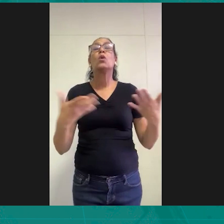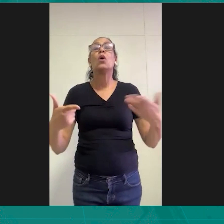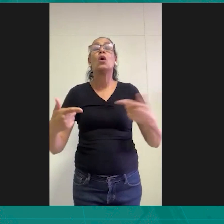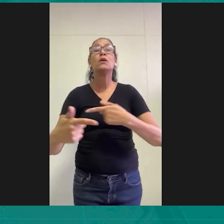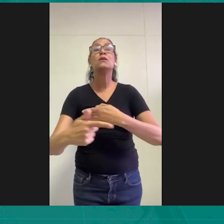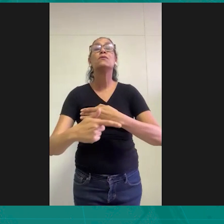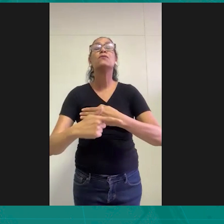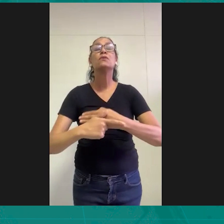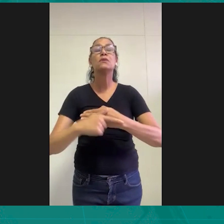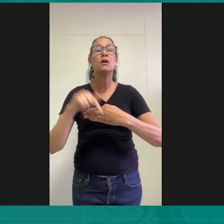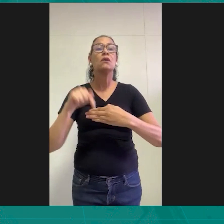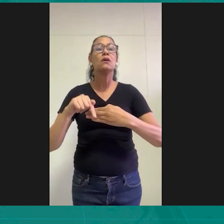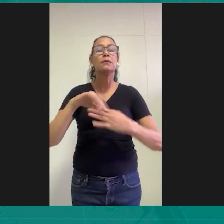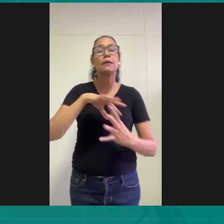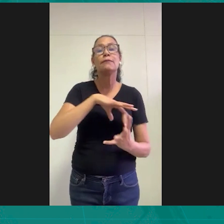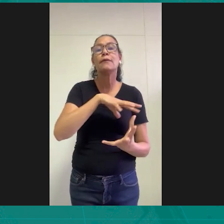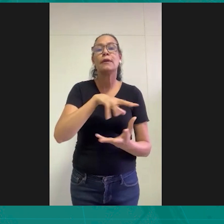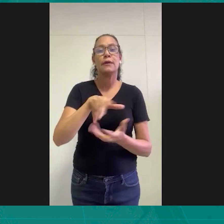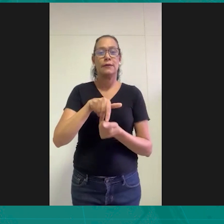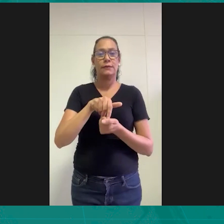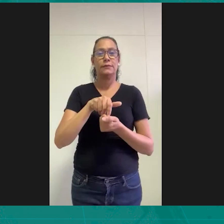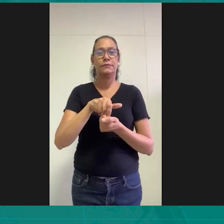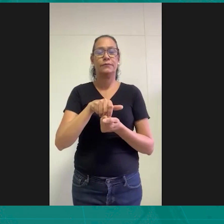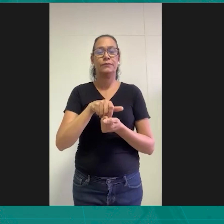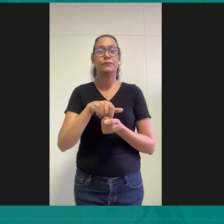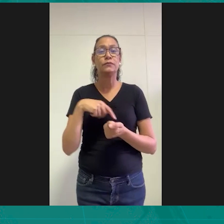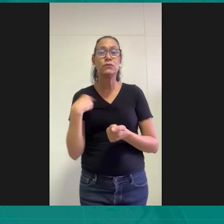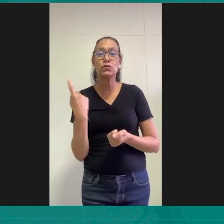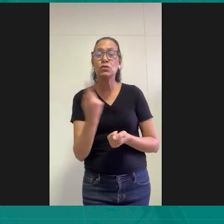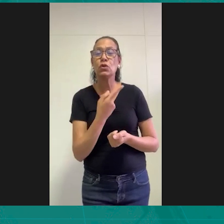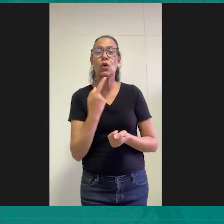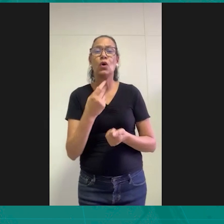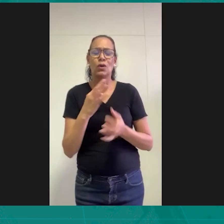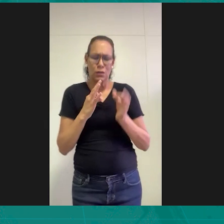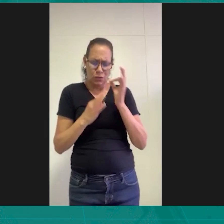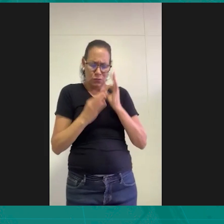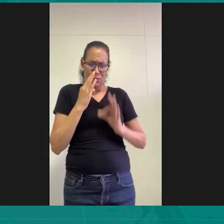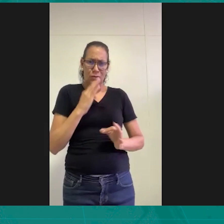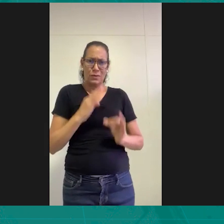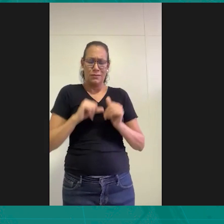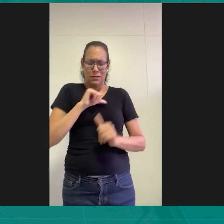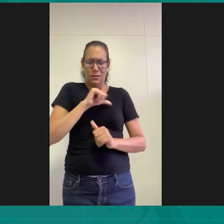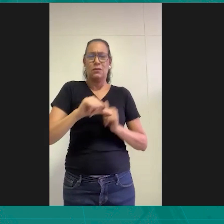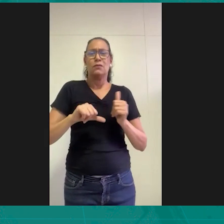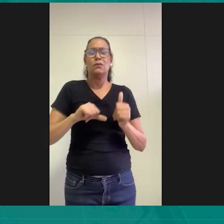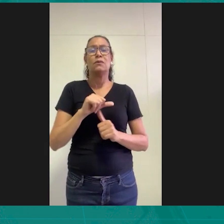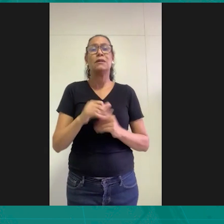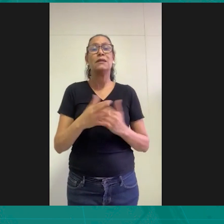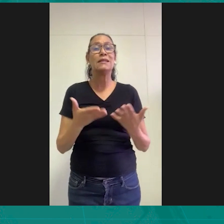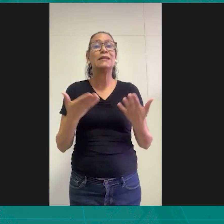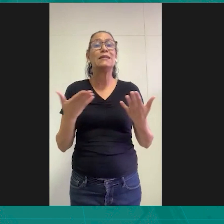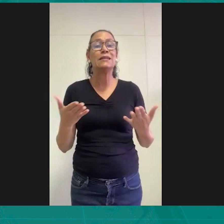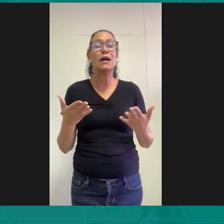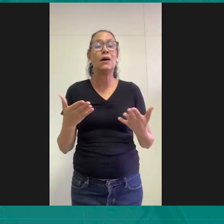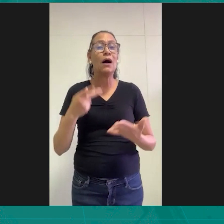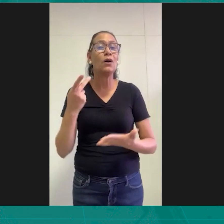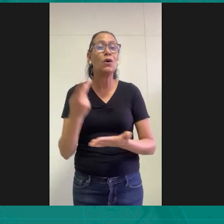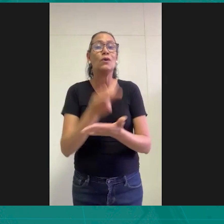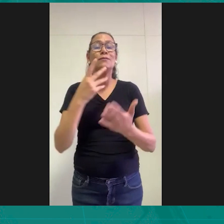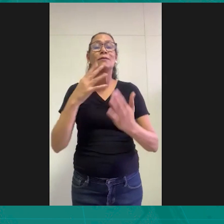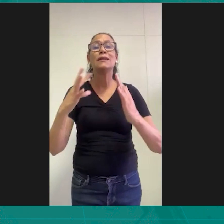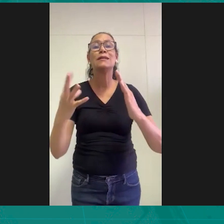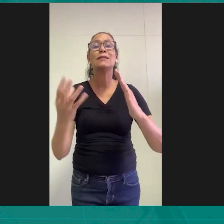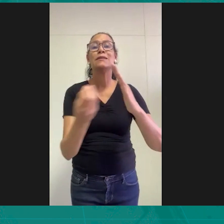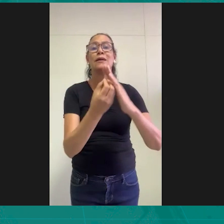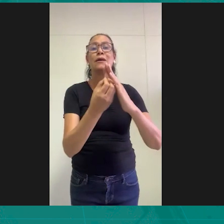os outros façam por nós. Nós devemos ser aperfeiçoados para edificar a igreja, o lugar de habitação de